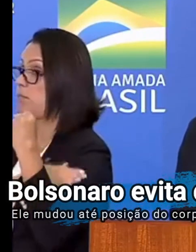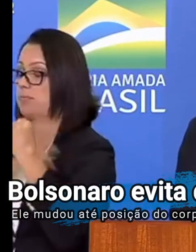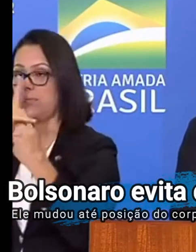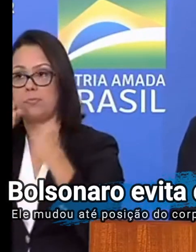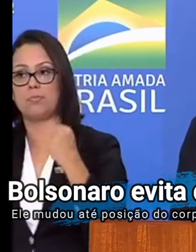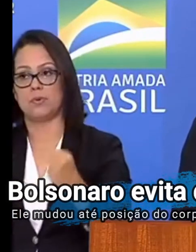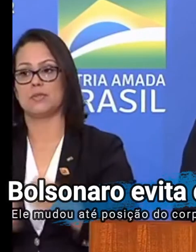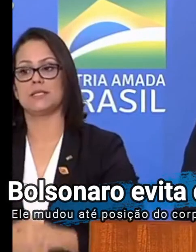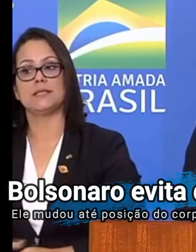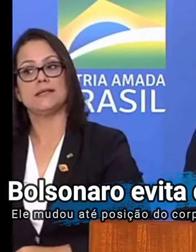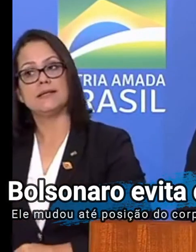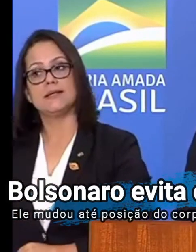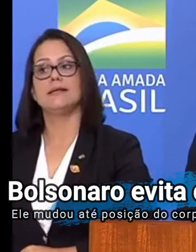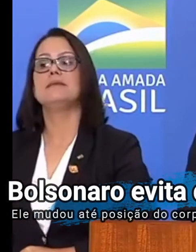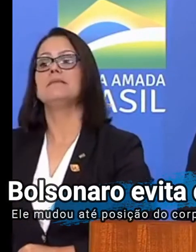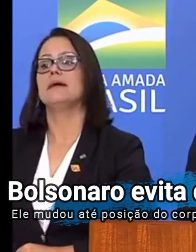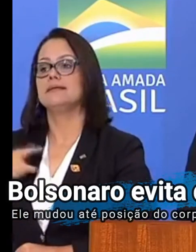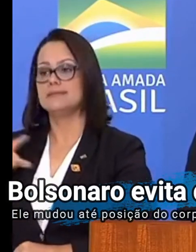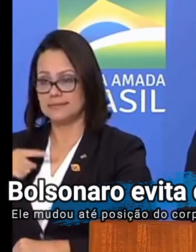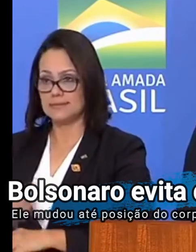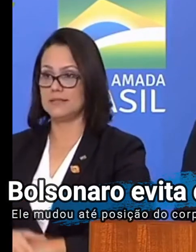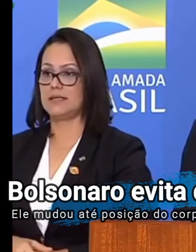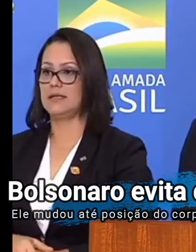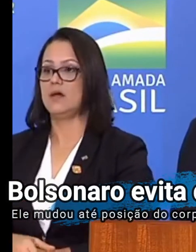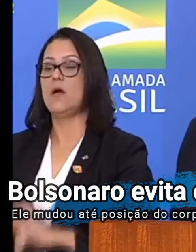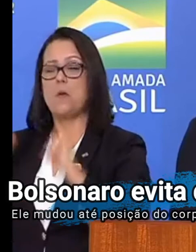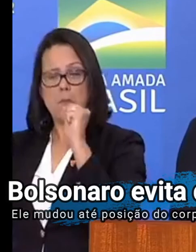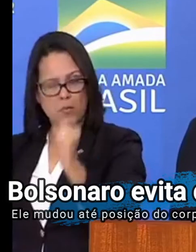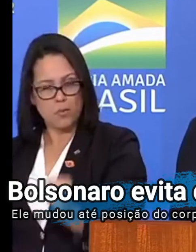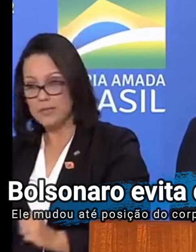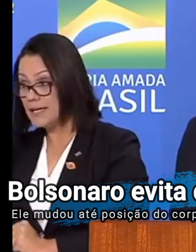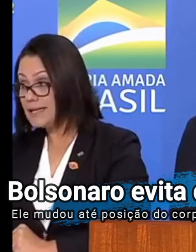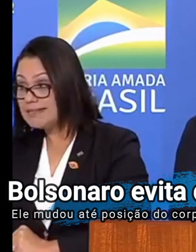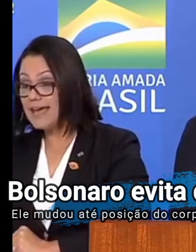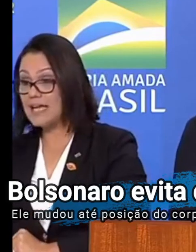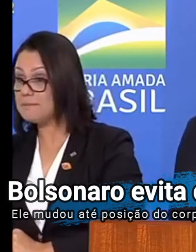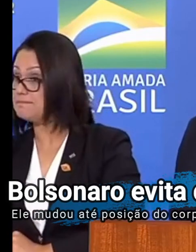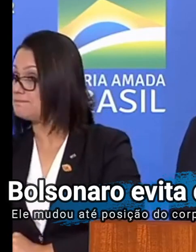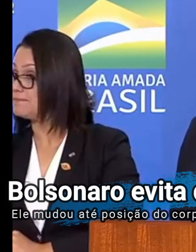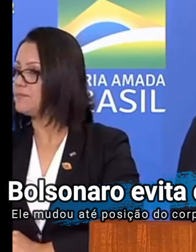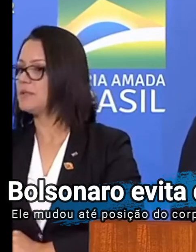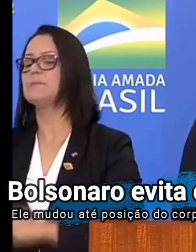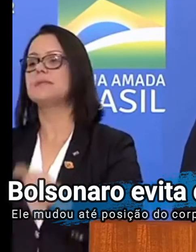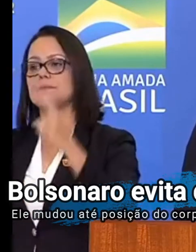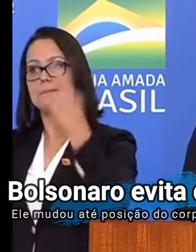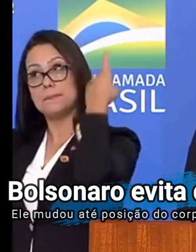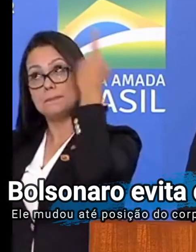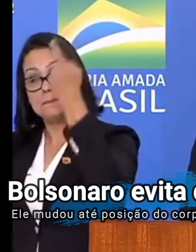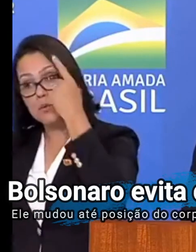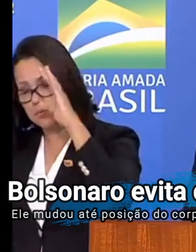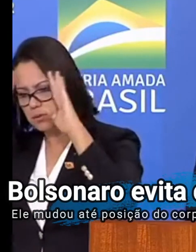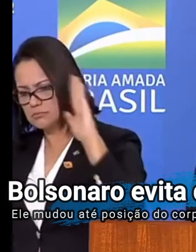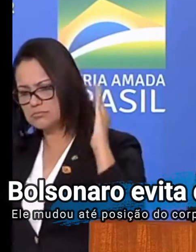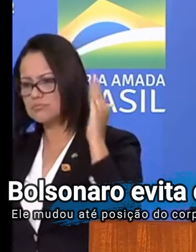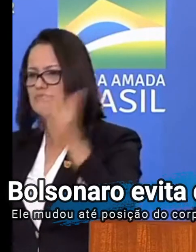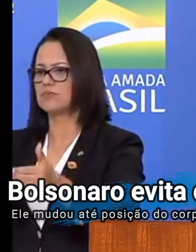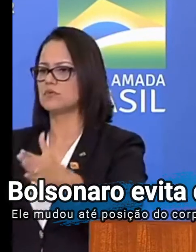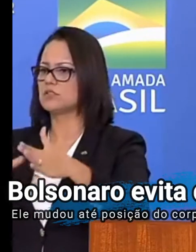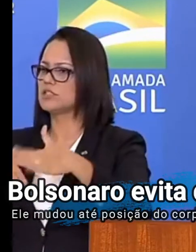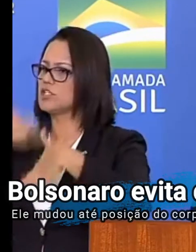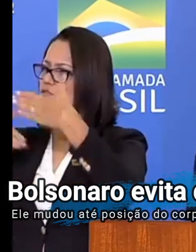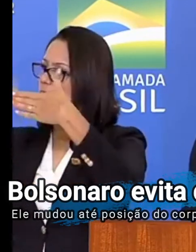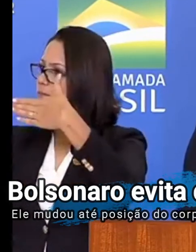mas que é um poder que acima de tudo tem que estar preocupado com o desenvolvimento do nosso